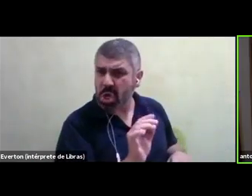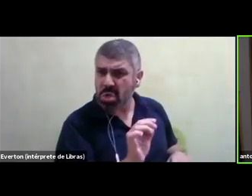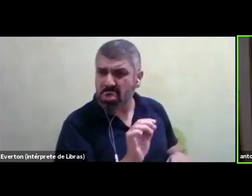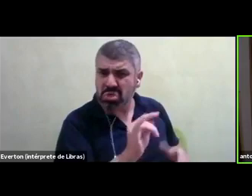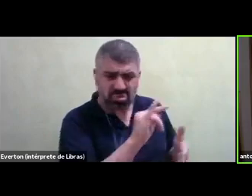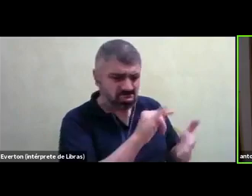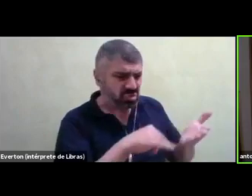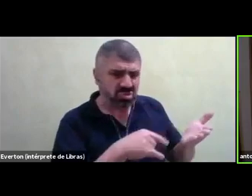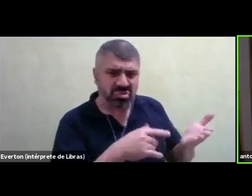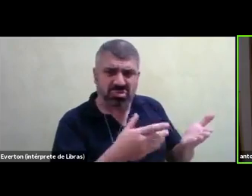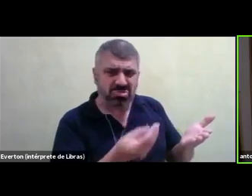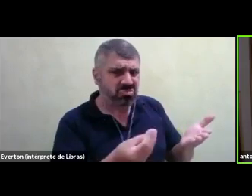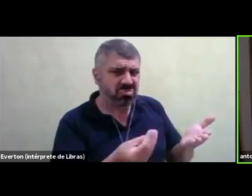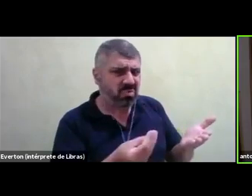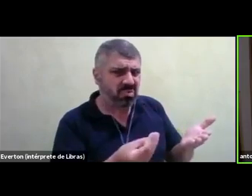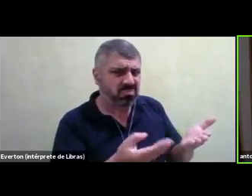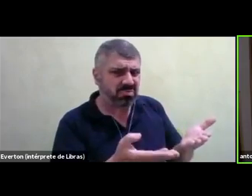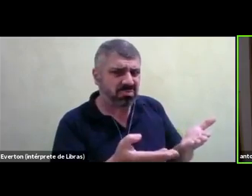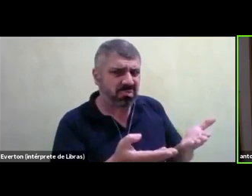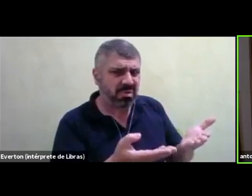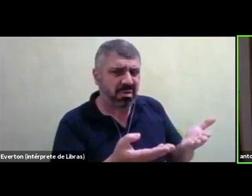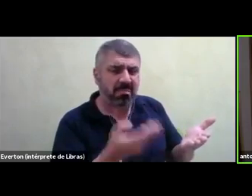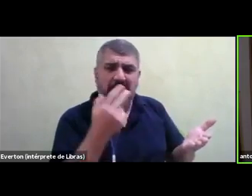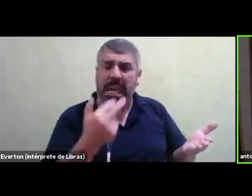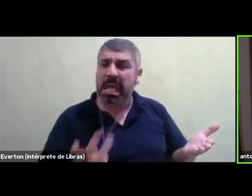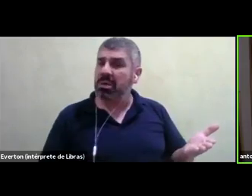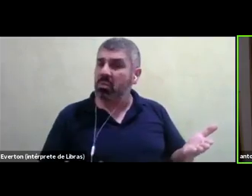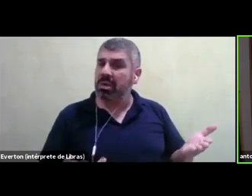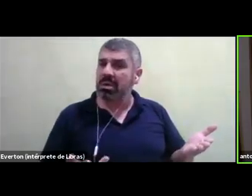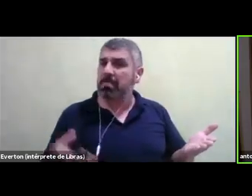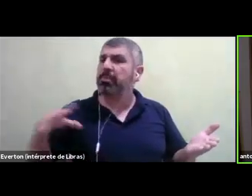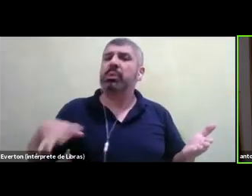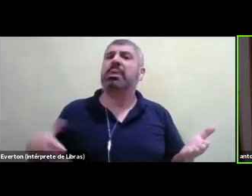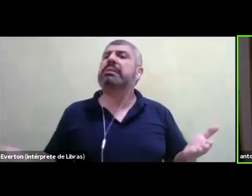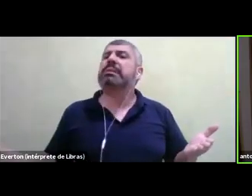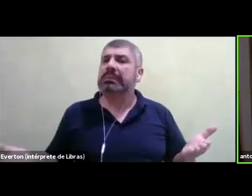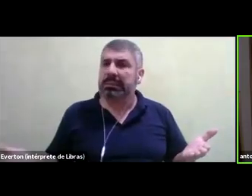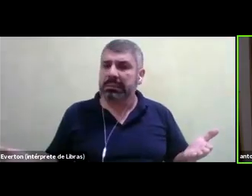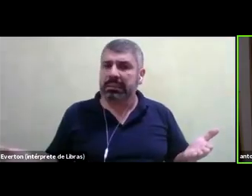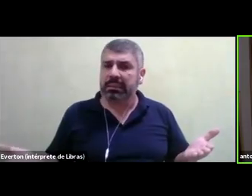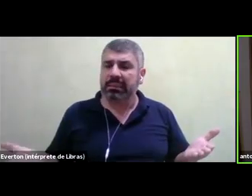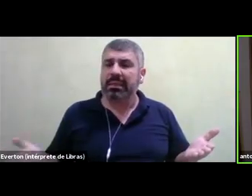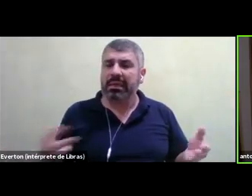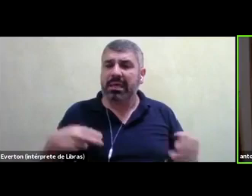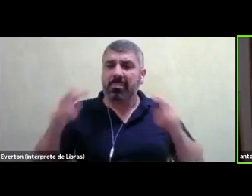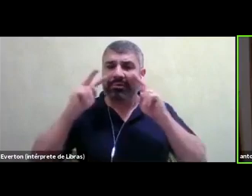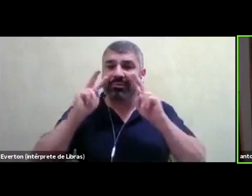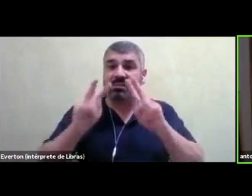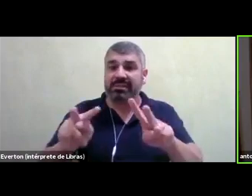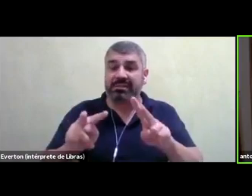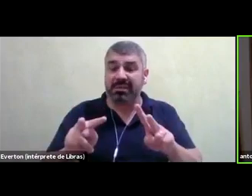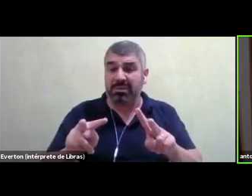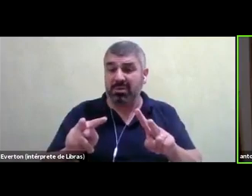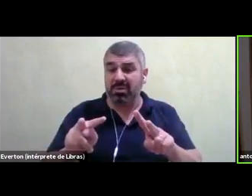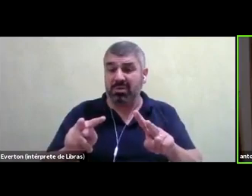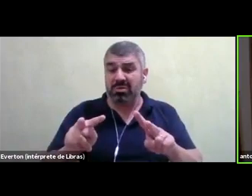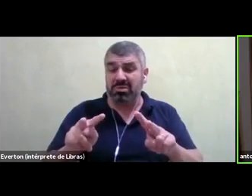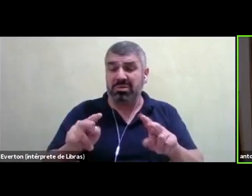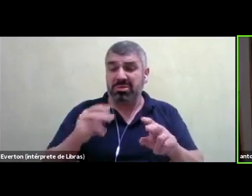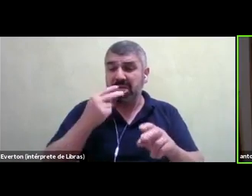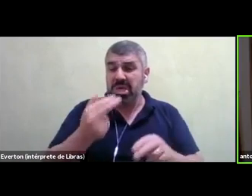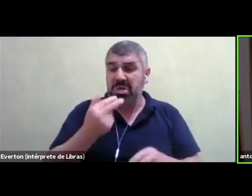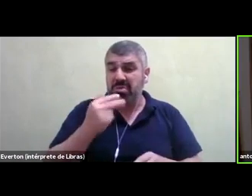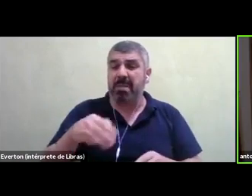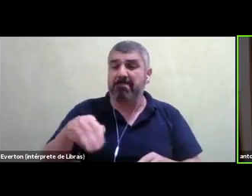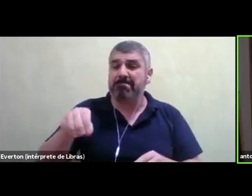não existe. É um passo para trás muito grande para uma visão de língua que é totalmente monoglóssica. Então, a gente tem